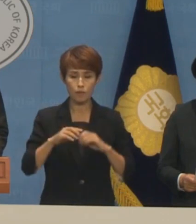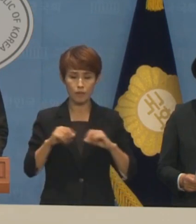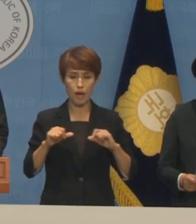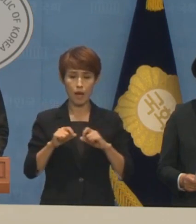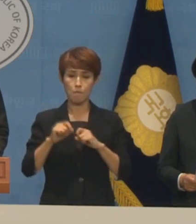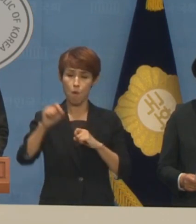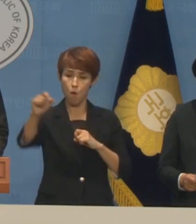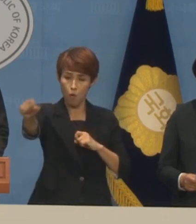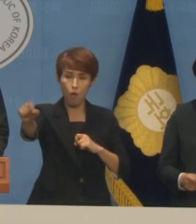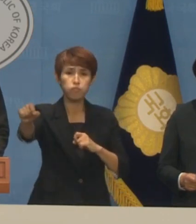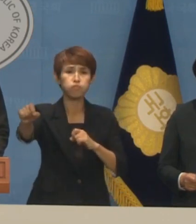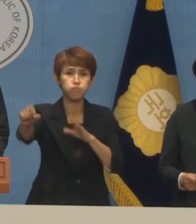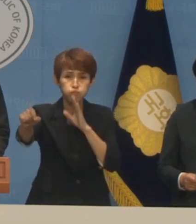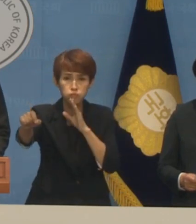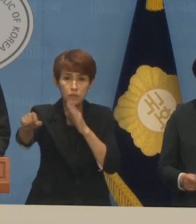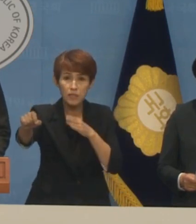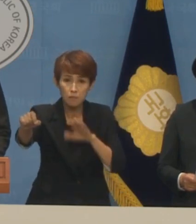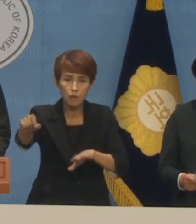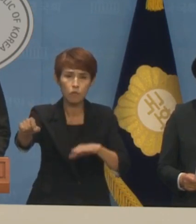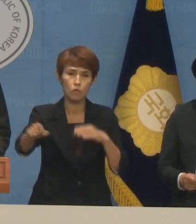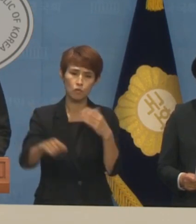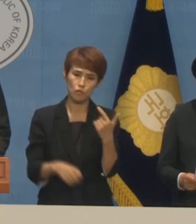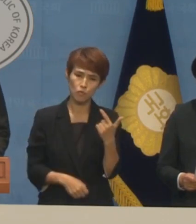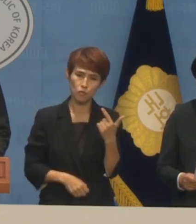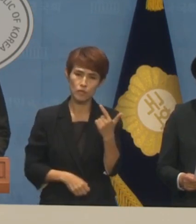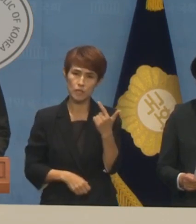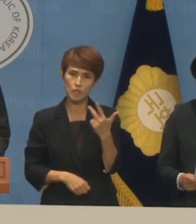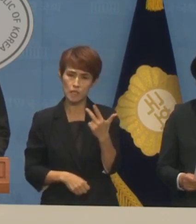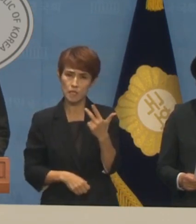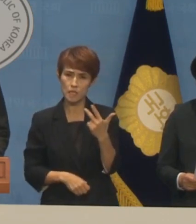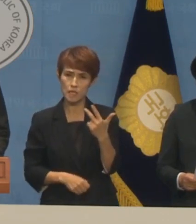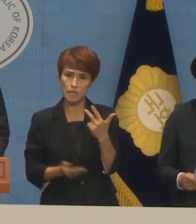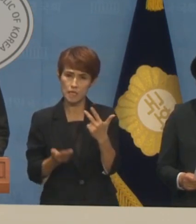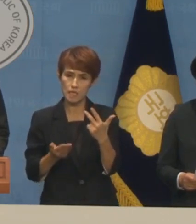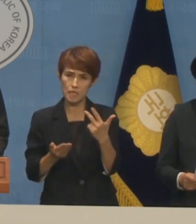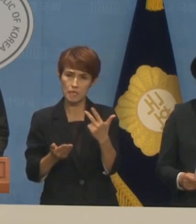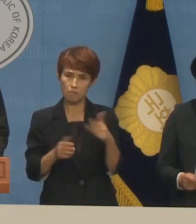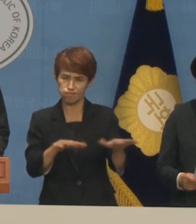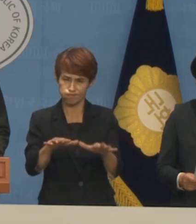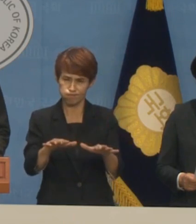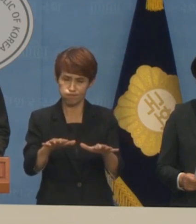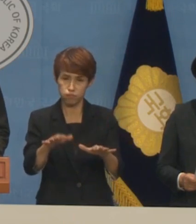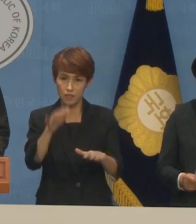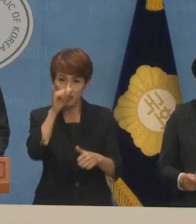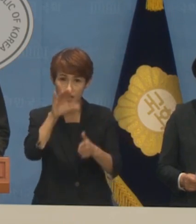하더라도 리터 6, 7 이상의 해저 지진이 발생할